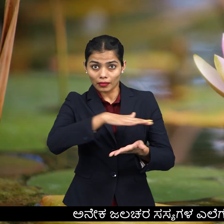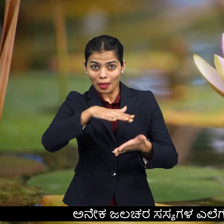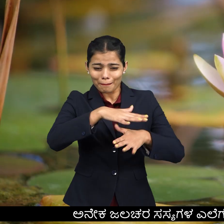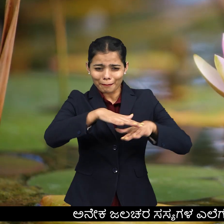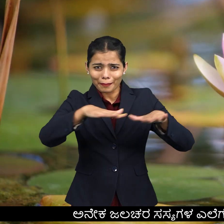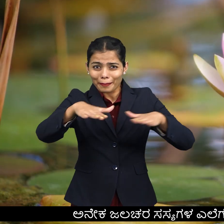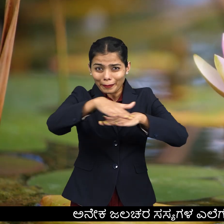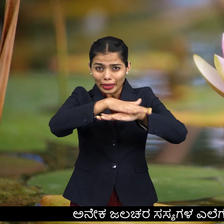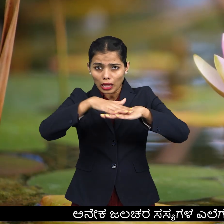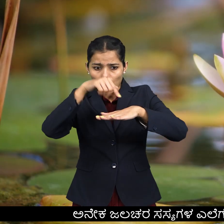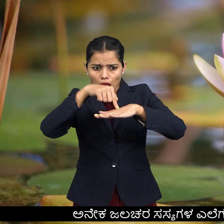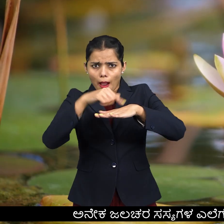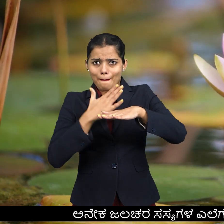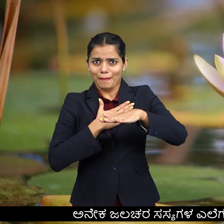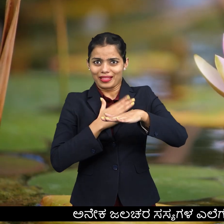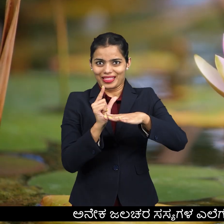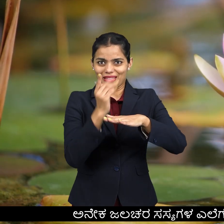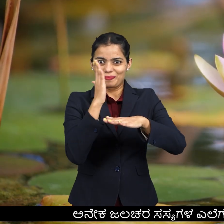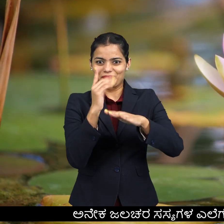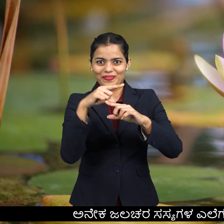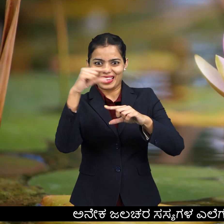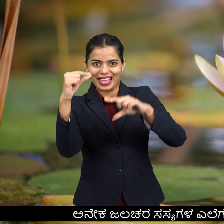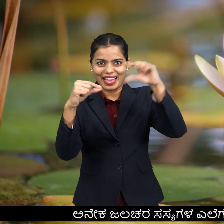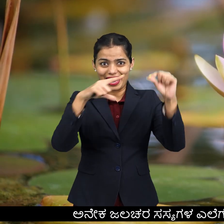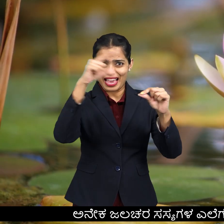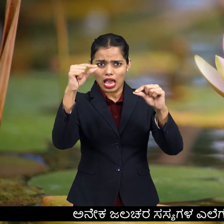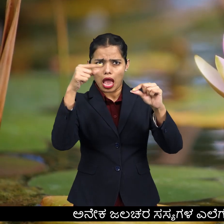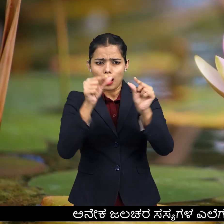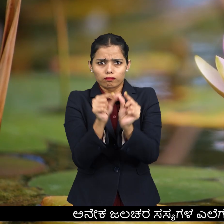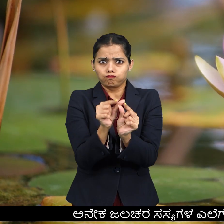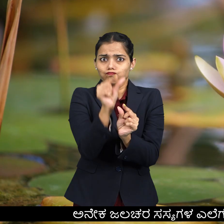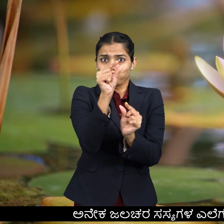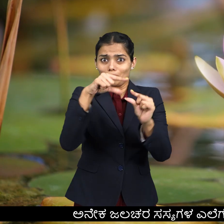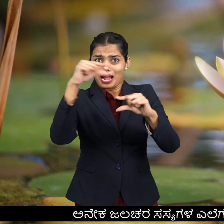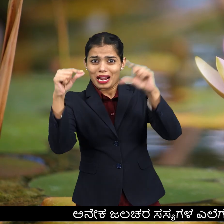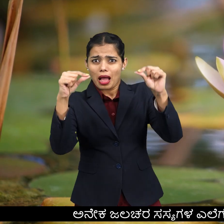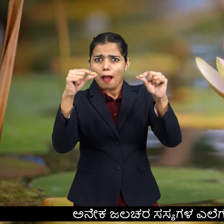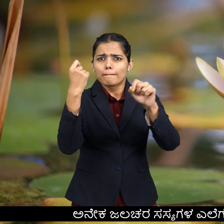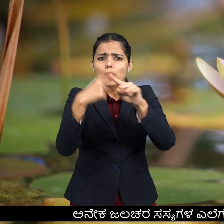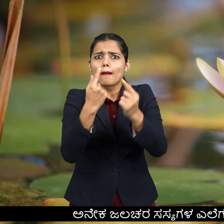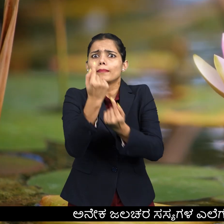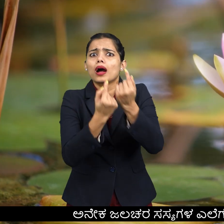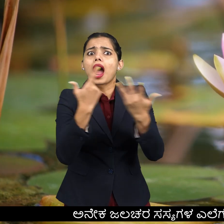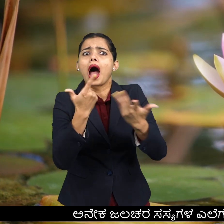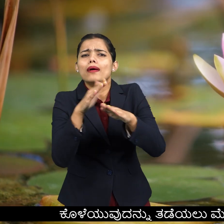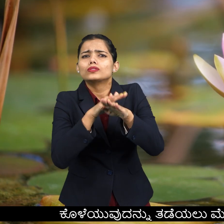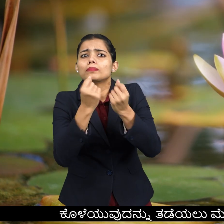ಮೂರನೆಯದಾಗಿ, ಅನೇಕ ಜಲಚರ ಸಸ್ಯಗಳ ಎಲೆಗಳು ಮತ್ತು ಕಾಂಡಗಳ